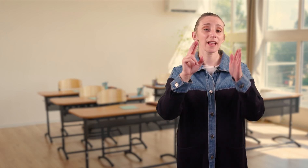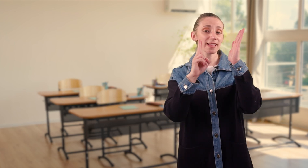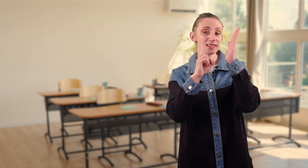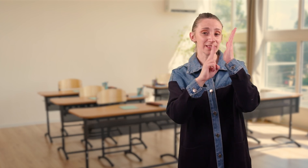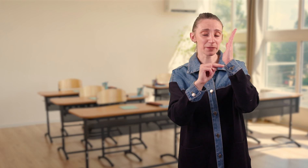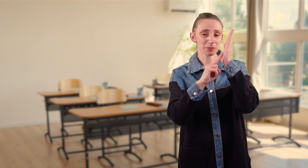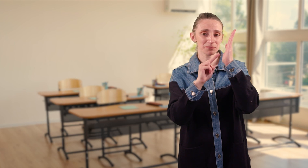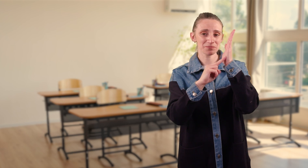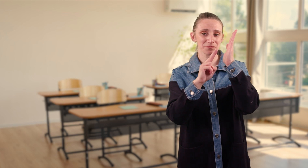Nîmes.